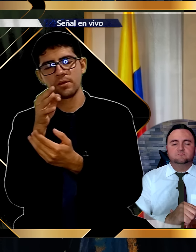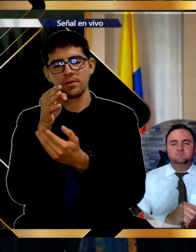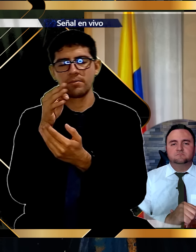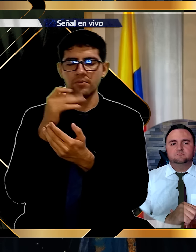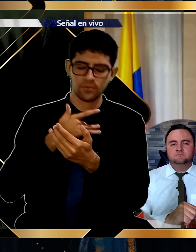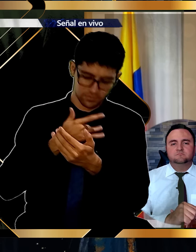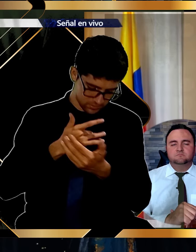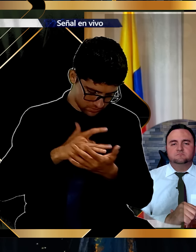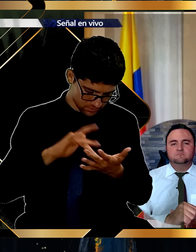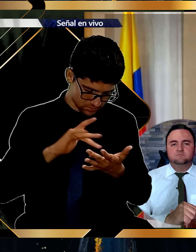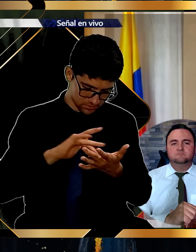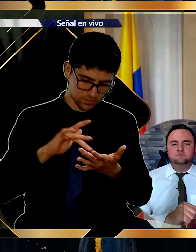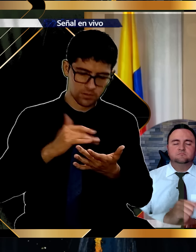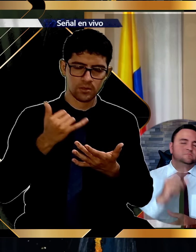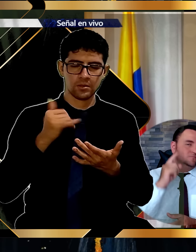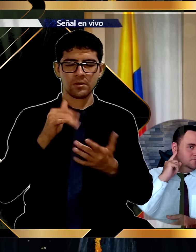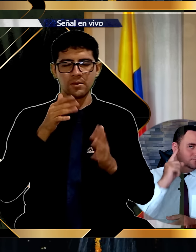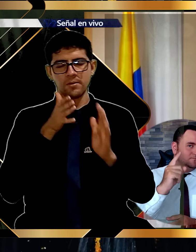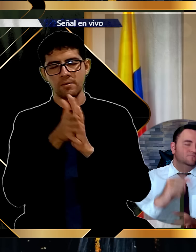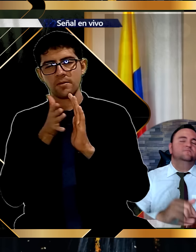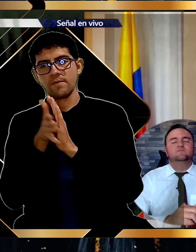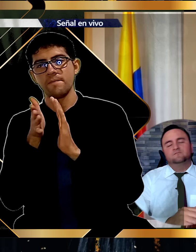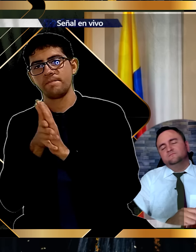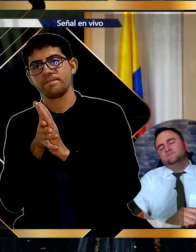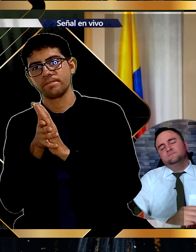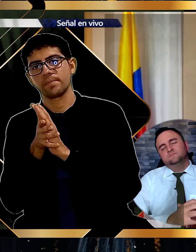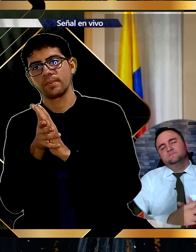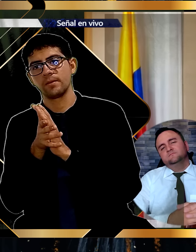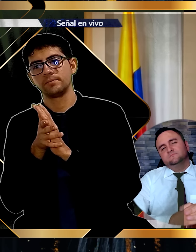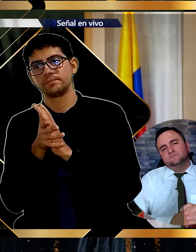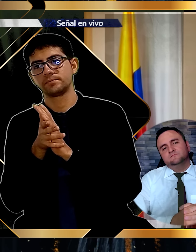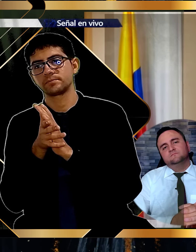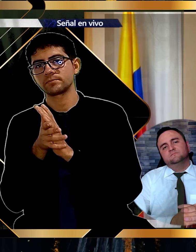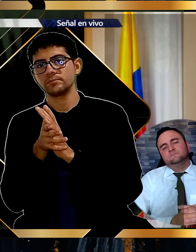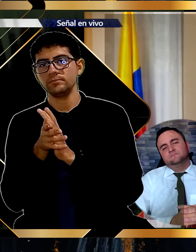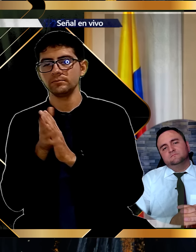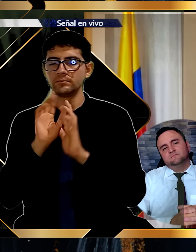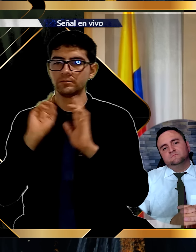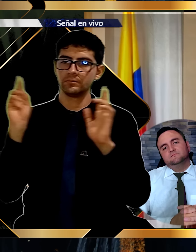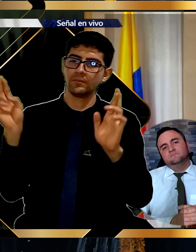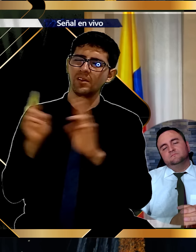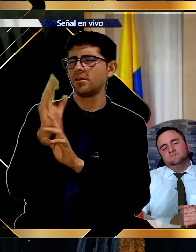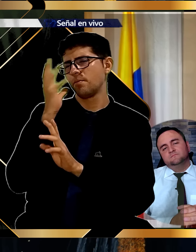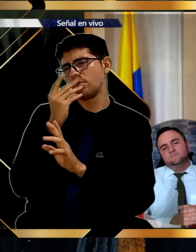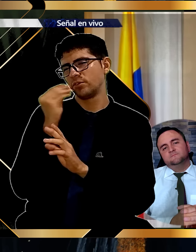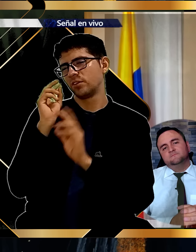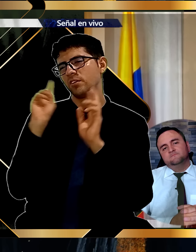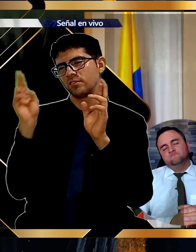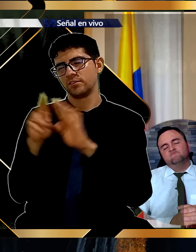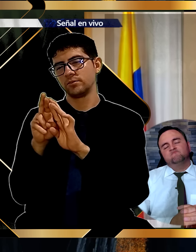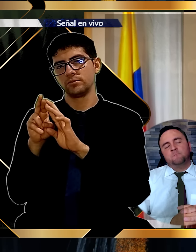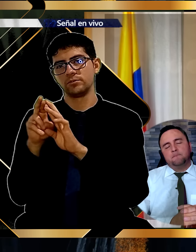os he hablado. Esto no es un ejercicio de reunión bonita, no. Esto es un baño de agua de